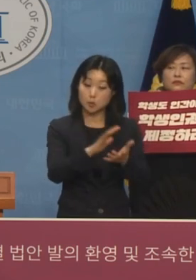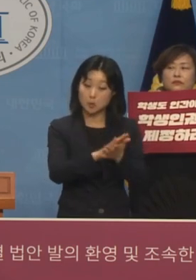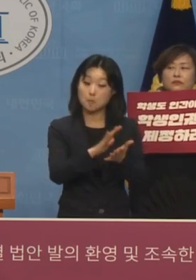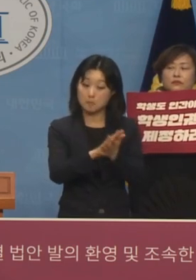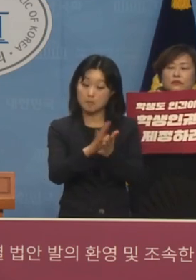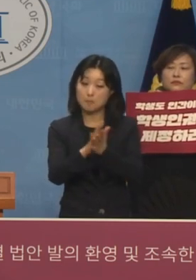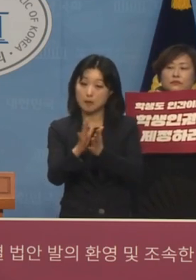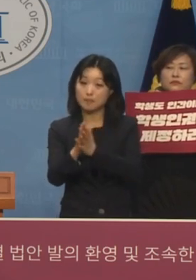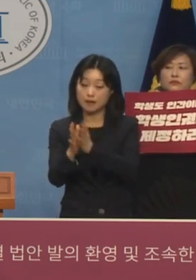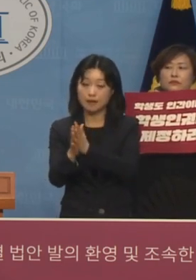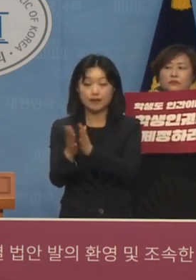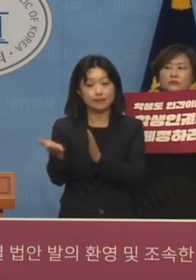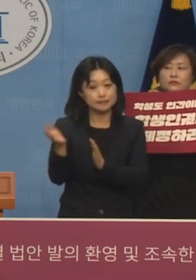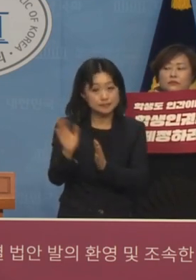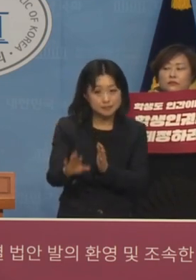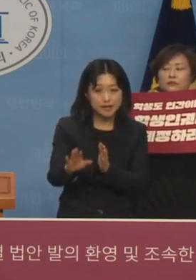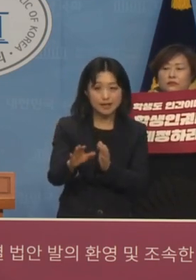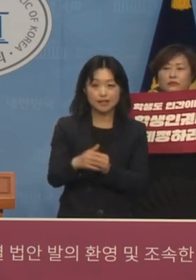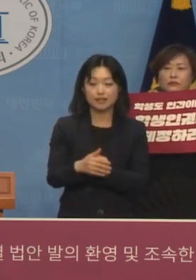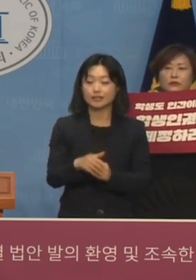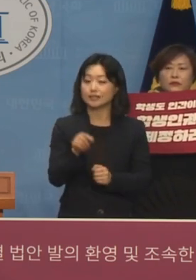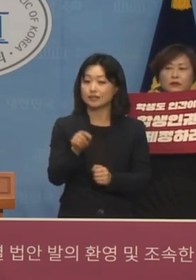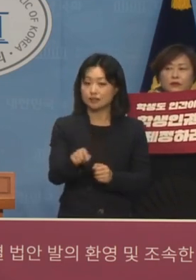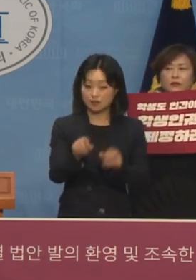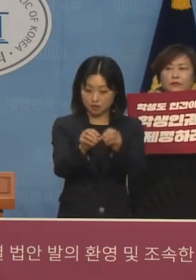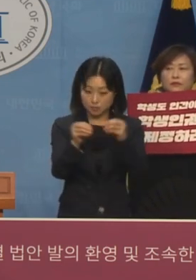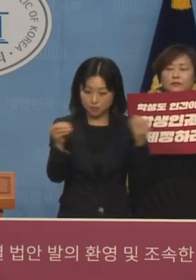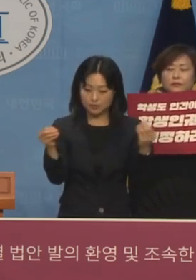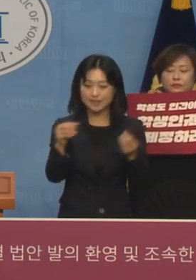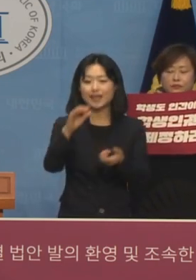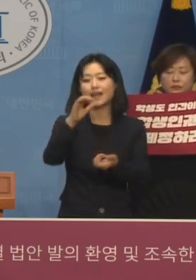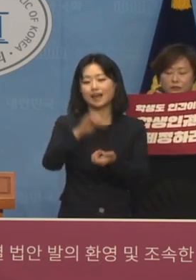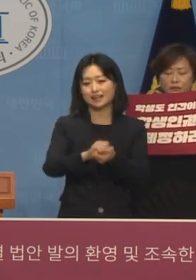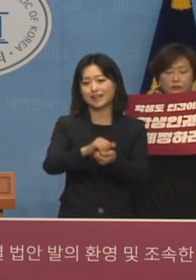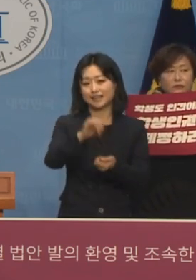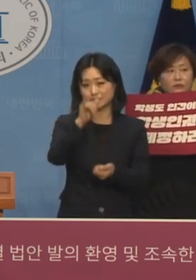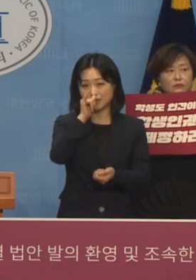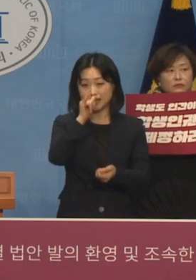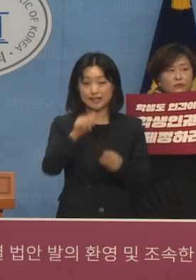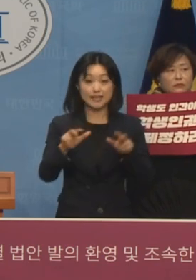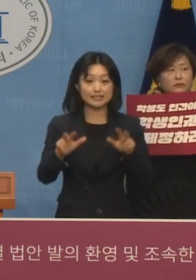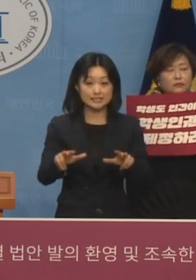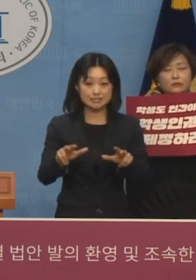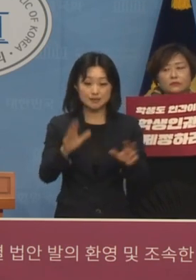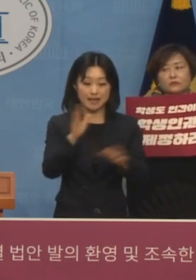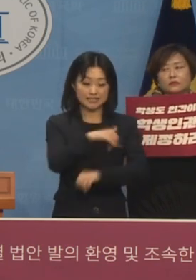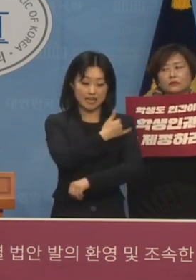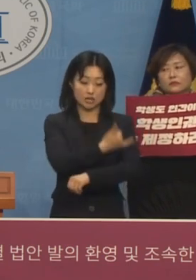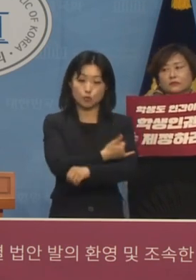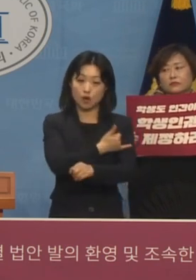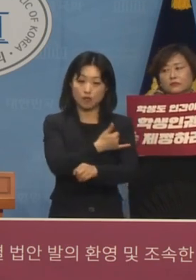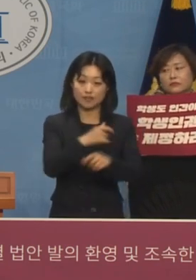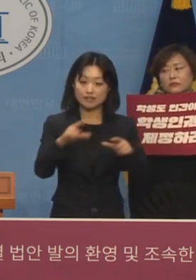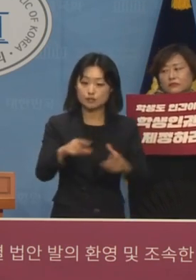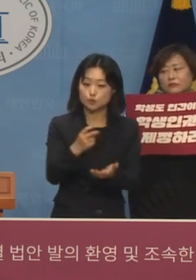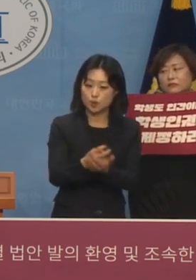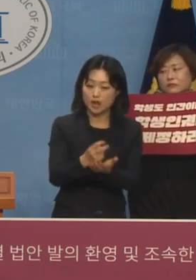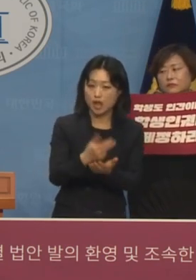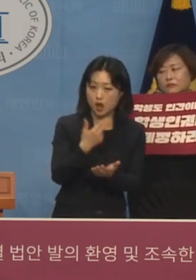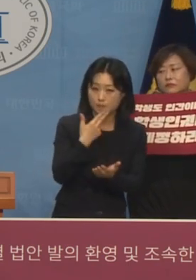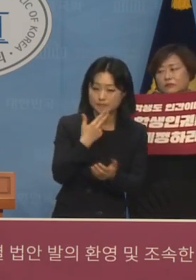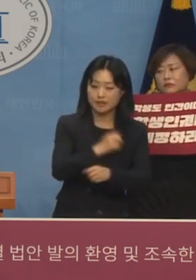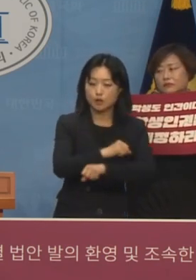개선됐다. 그러나 그 역시 한계가 명확하다. 현재도 학생인권조례가 없는